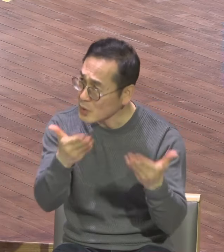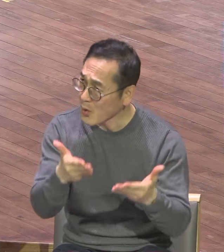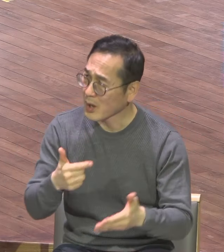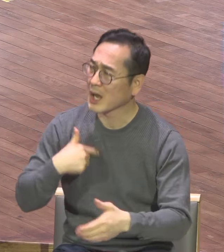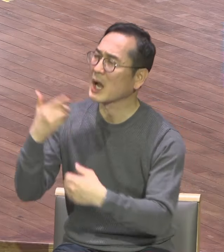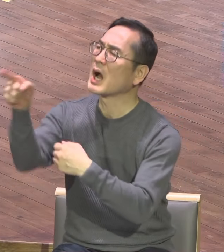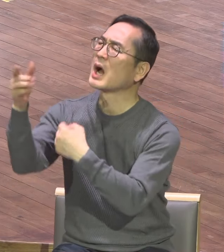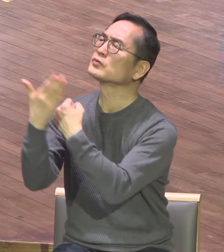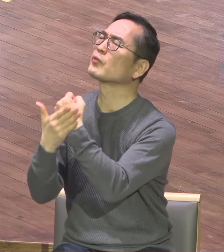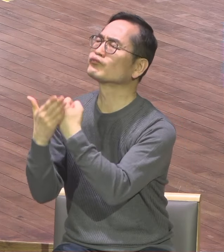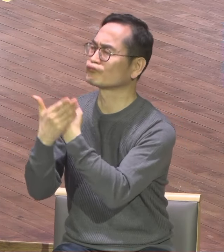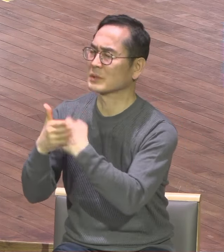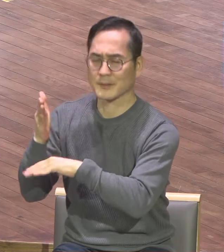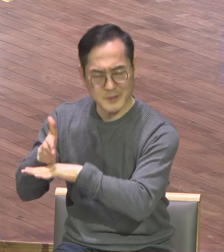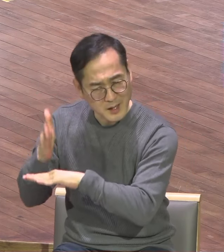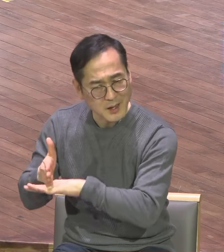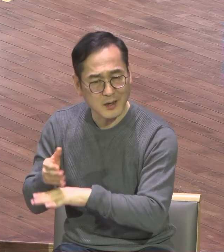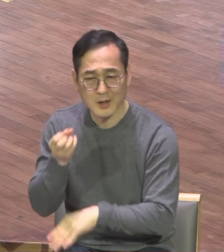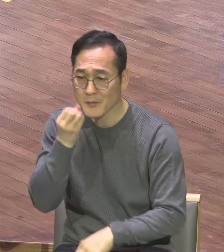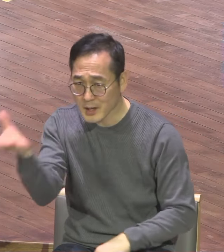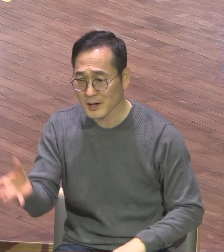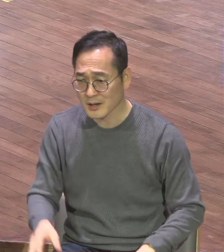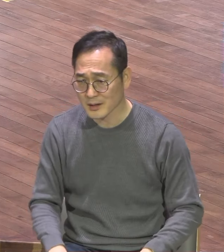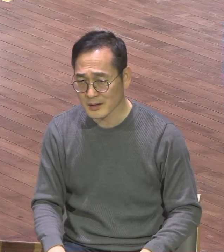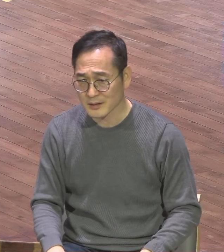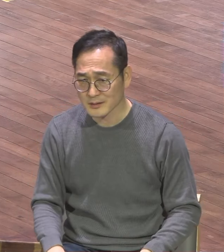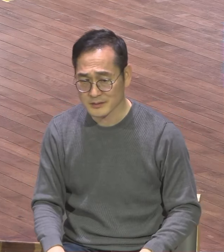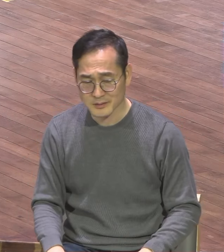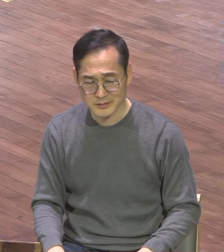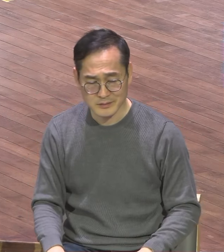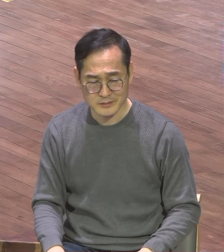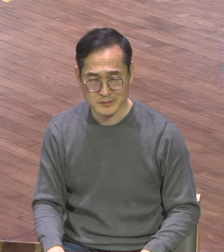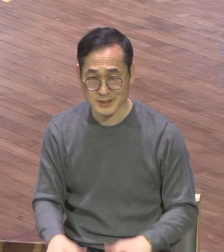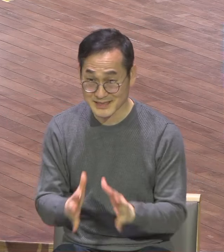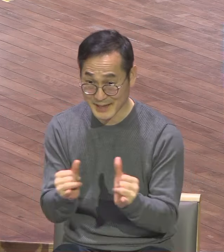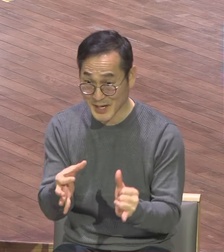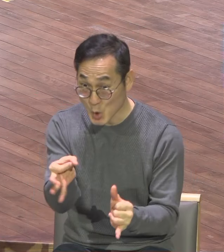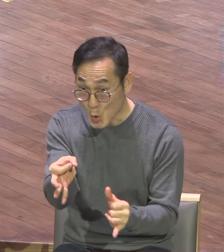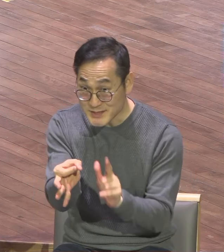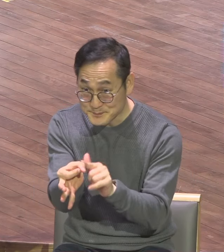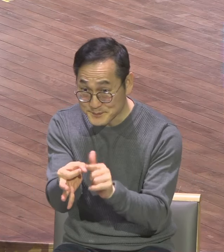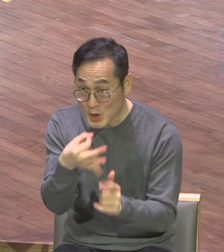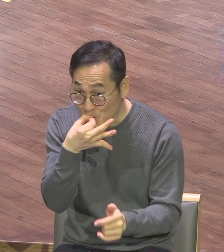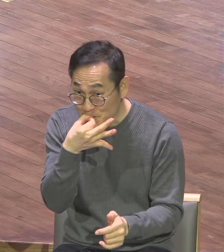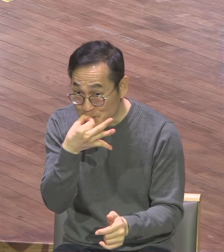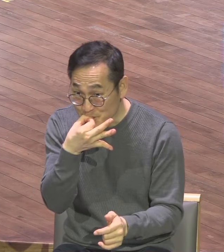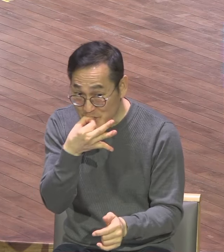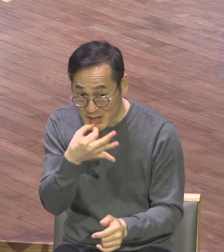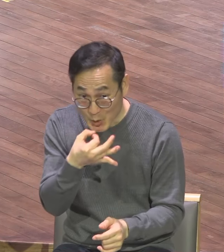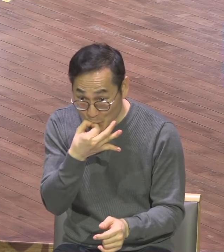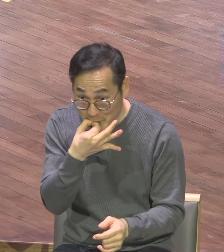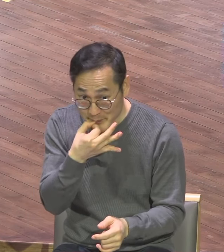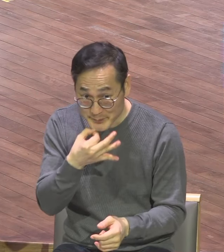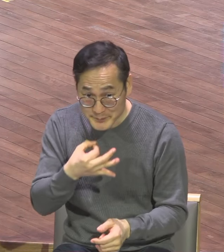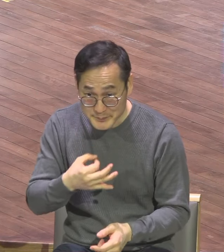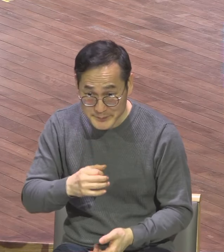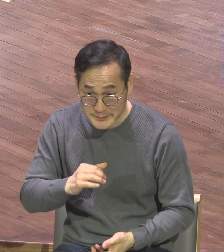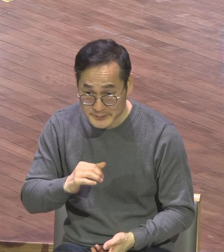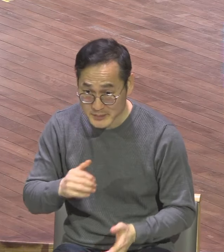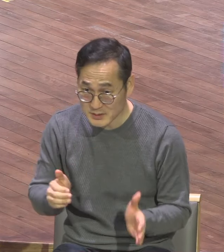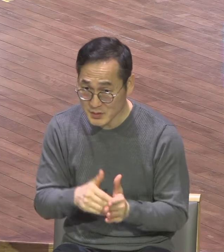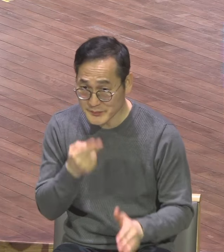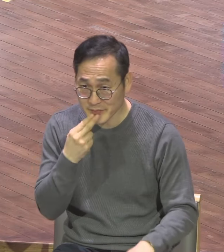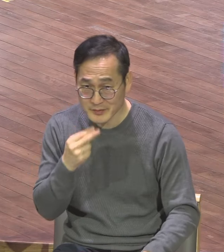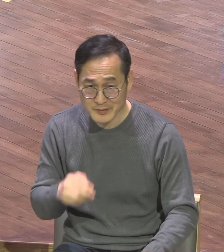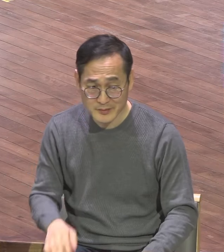감사합니다. 사람 욕심이 끝이 있어요. 지구 다 가져보세요. 노아가 지구를 다 가졌다고. 하나님 물로